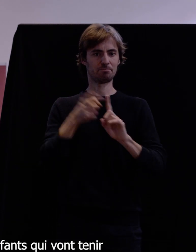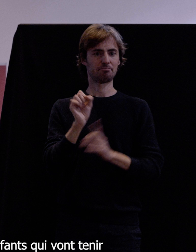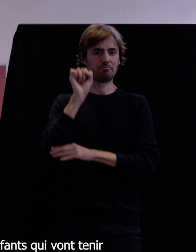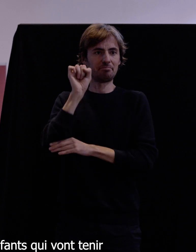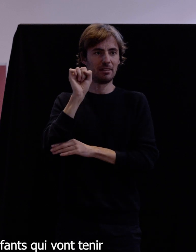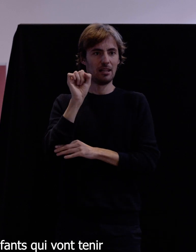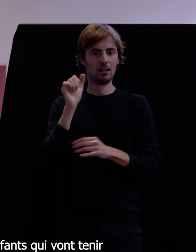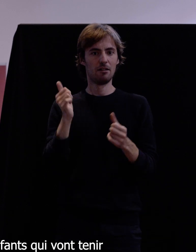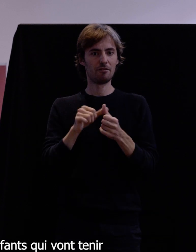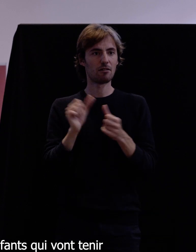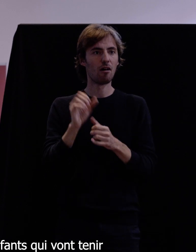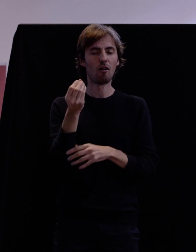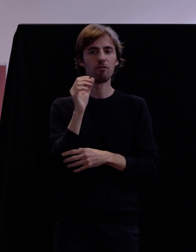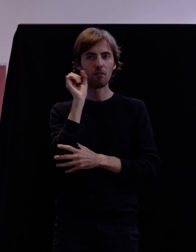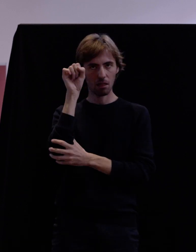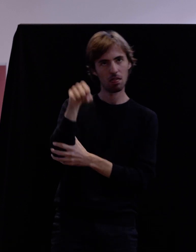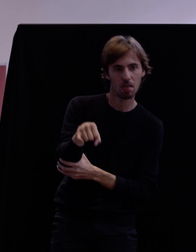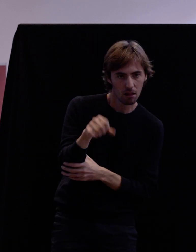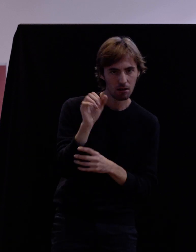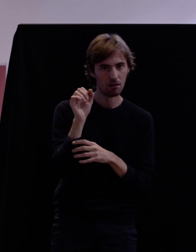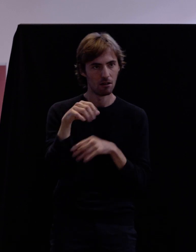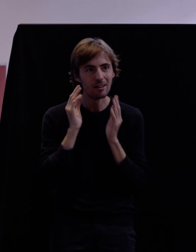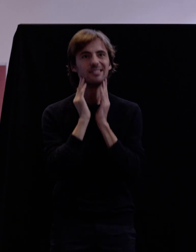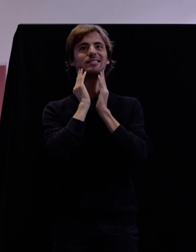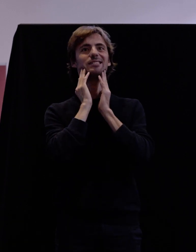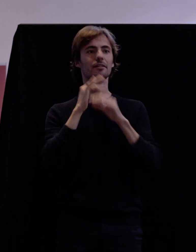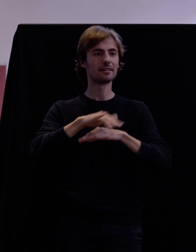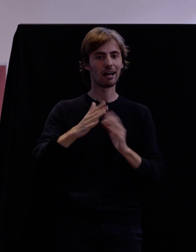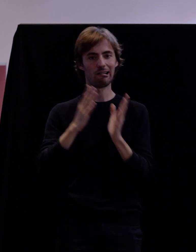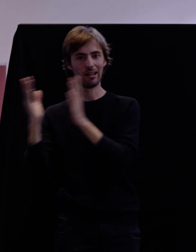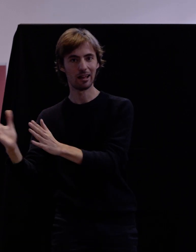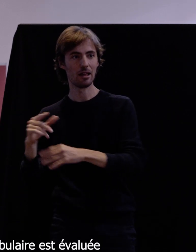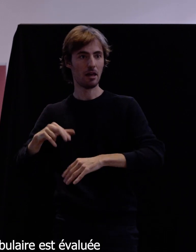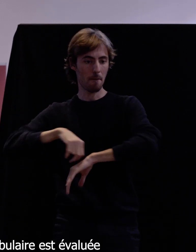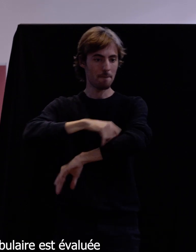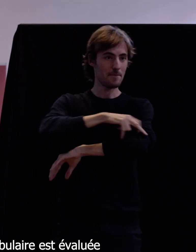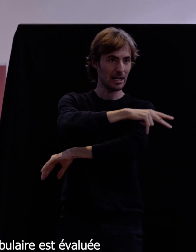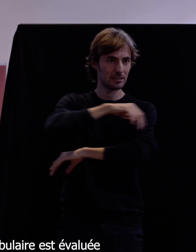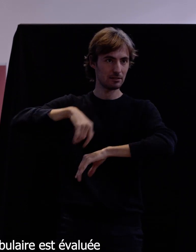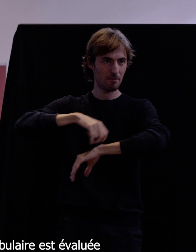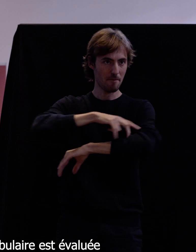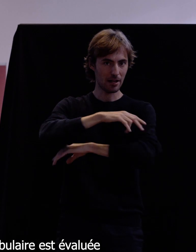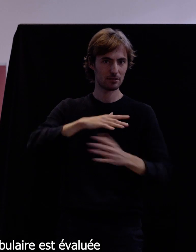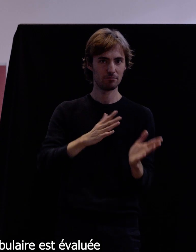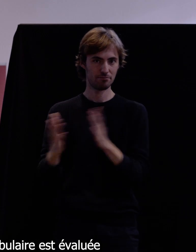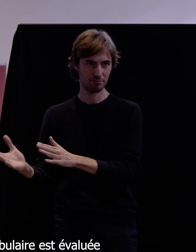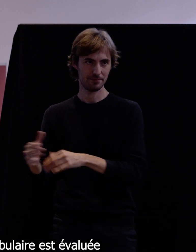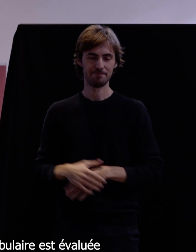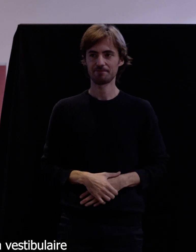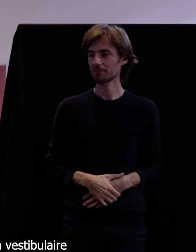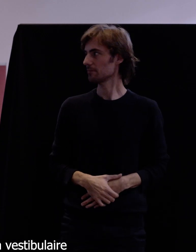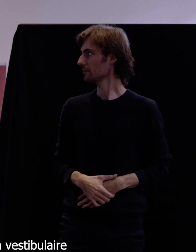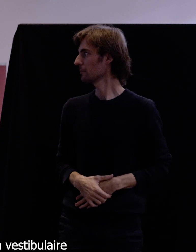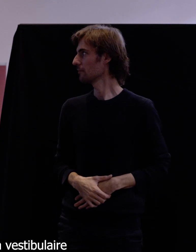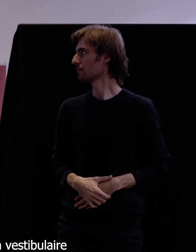tenir leur tête tard, qui vont s'asseoir tard et qui vont marcher tard. Alors, la fonction vestibulaire, elle est évaluée au cours de ce